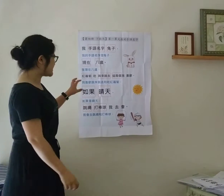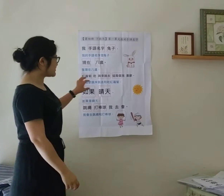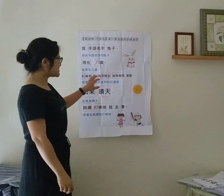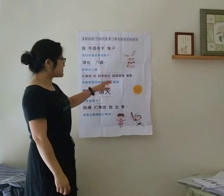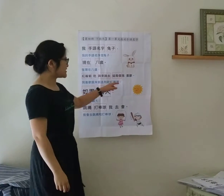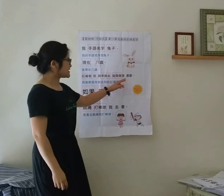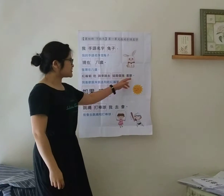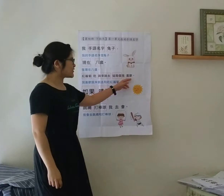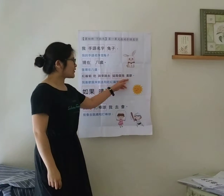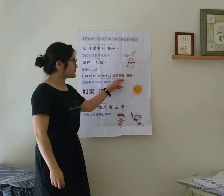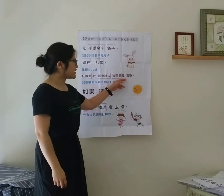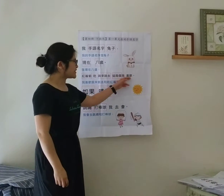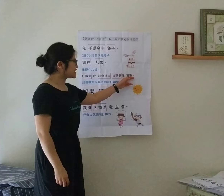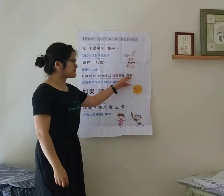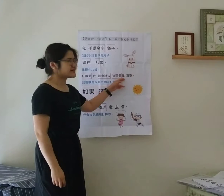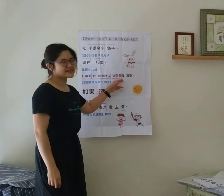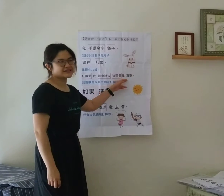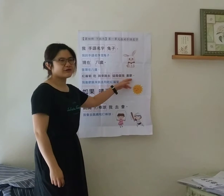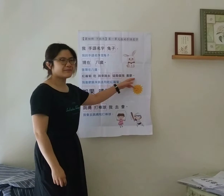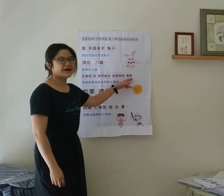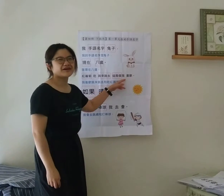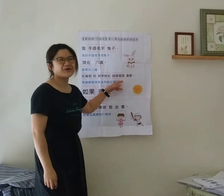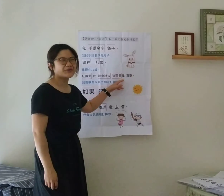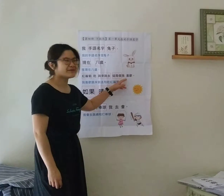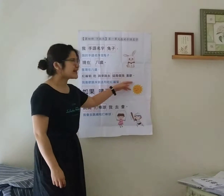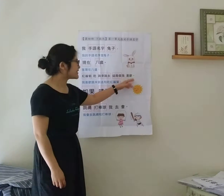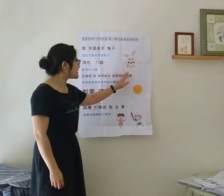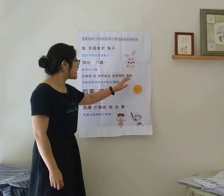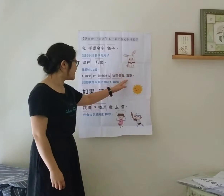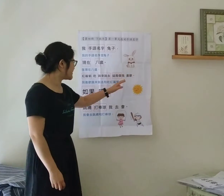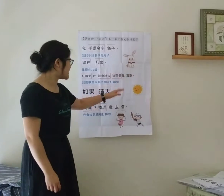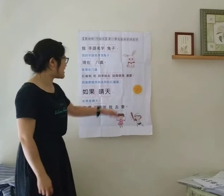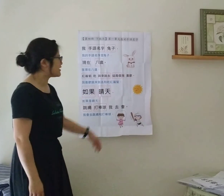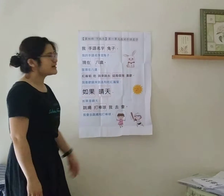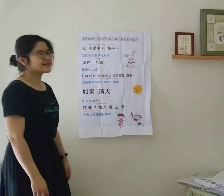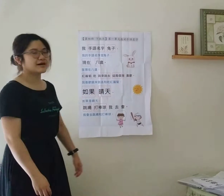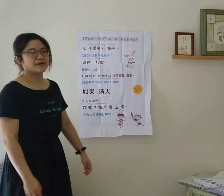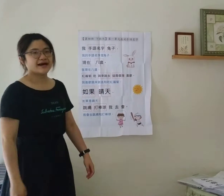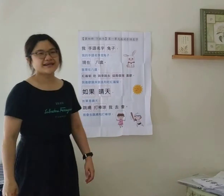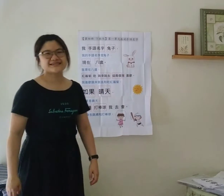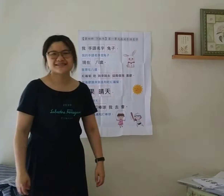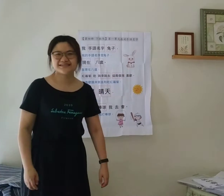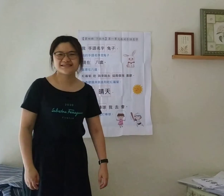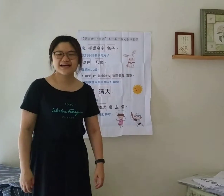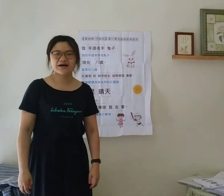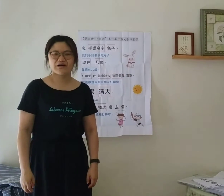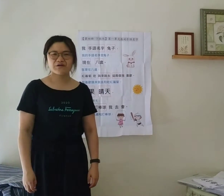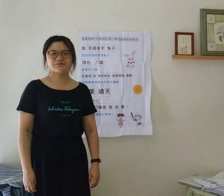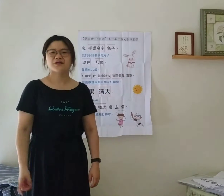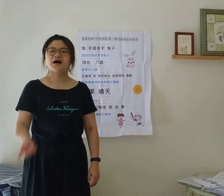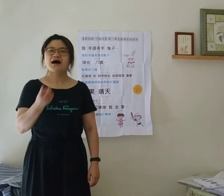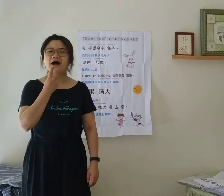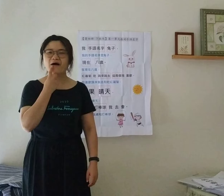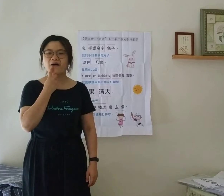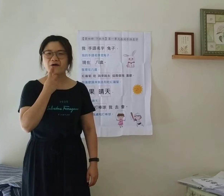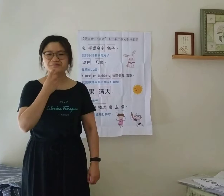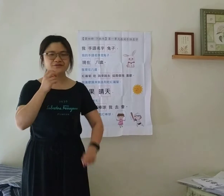动词放在最后面的，因为喜欢跑到后面的，很好。那么来练习一下哦，红